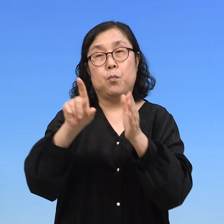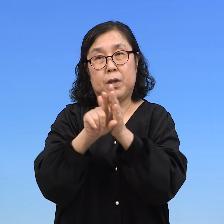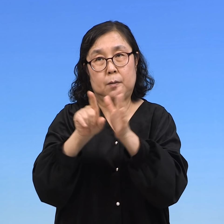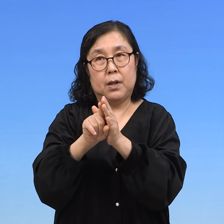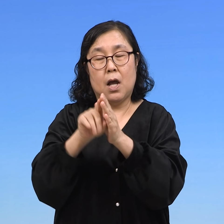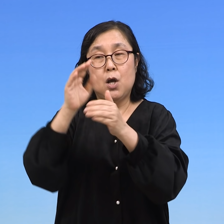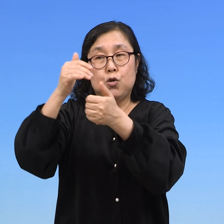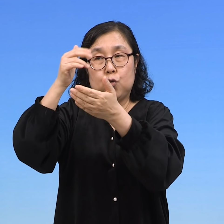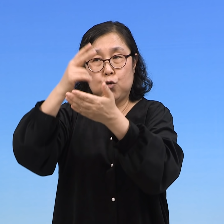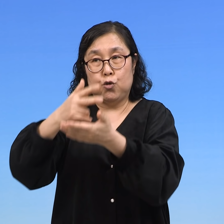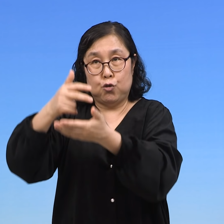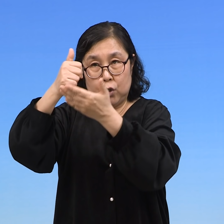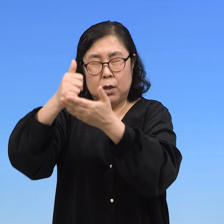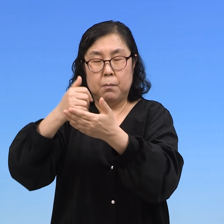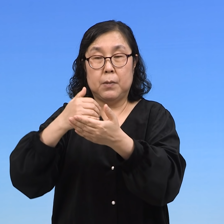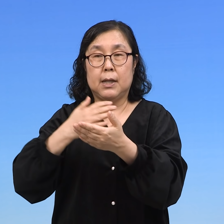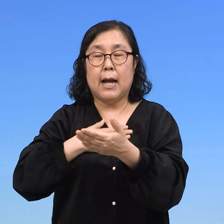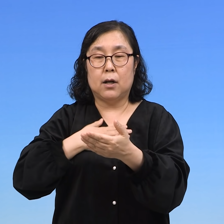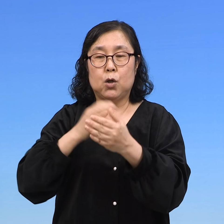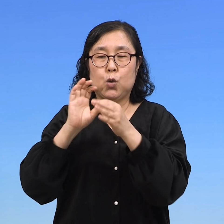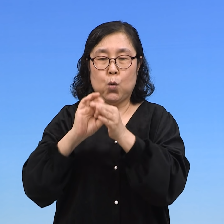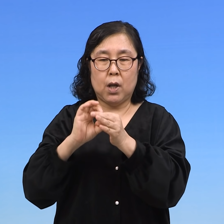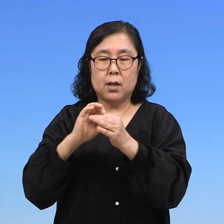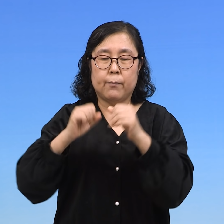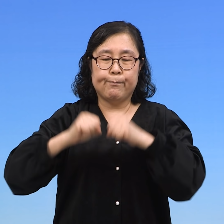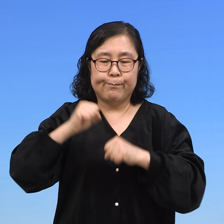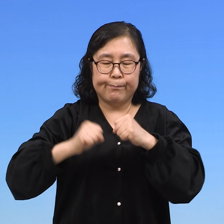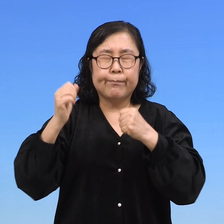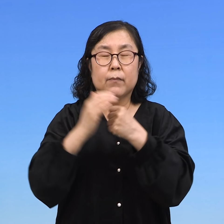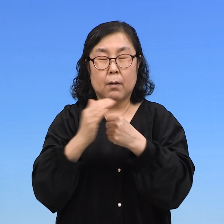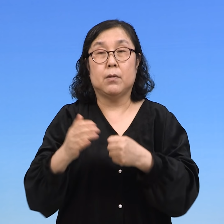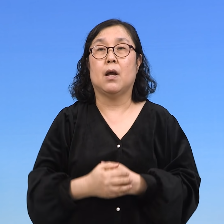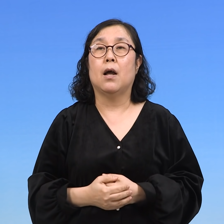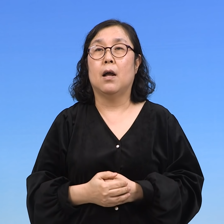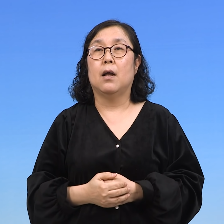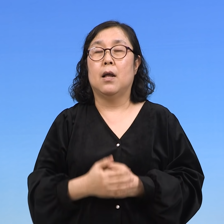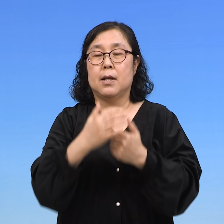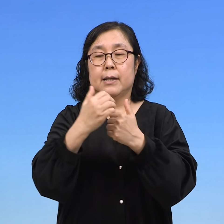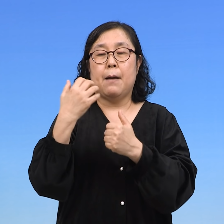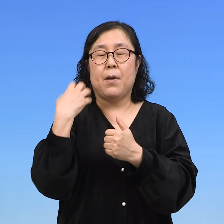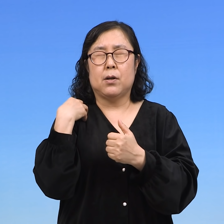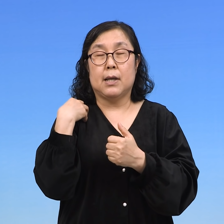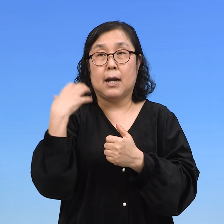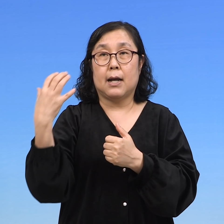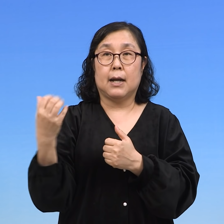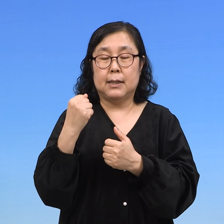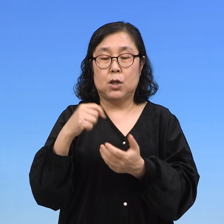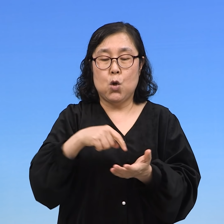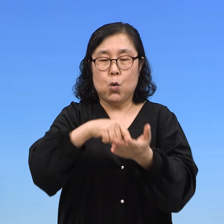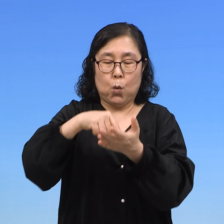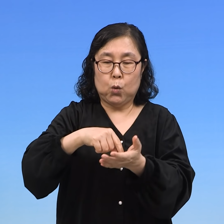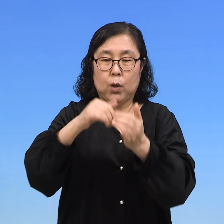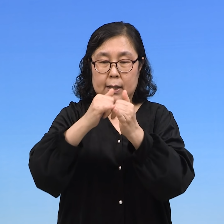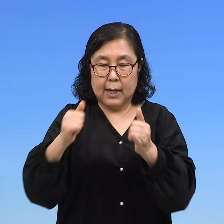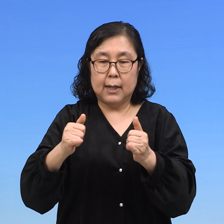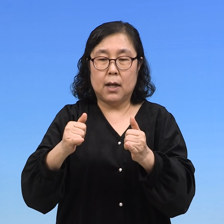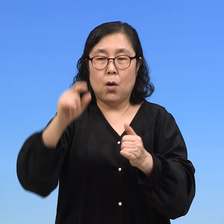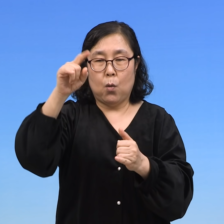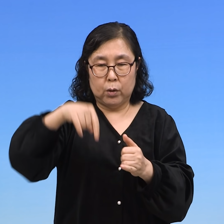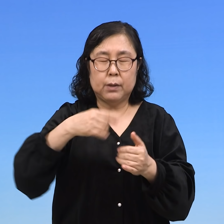낮은 단계의 고독에 머물러 계시지 말고 더 높은 단계 사명자가 가진 그 고독의 자리로